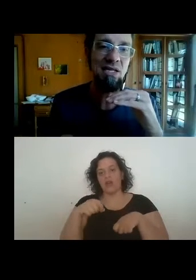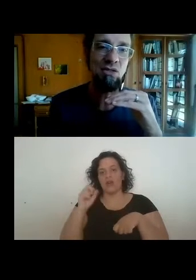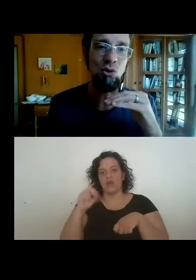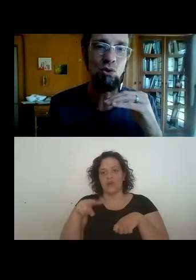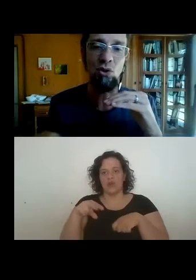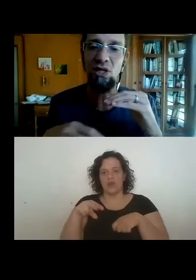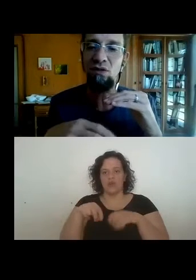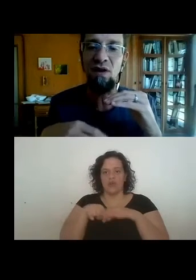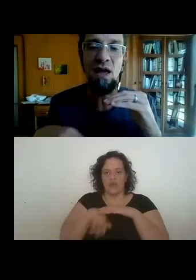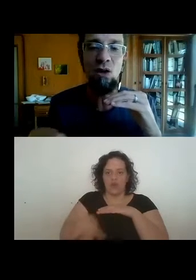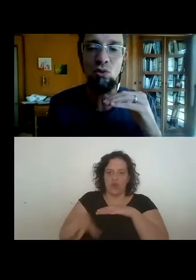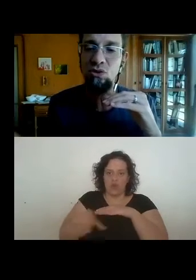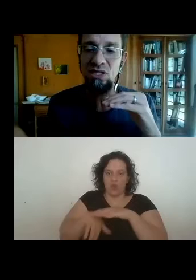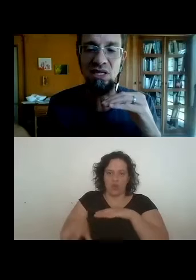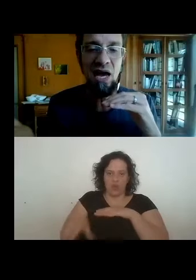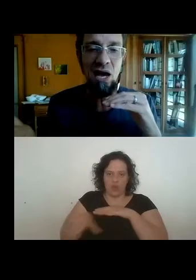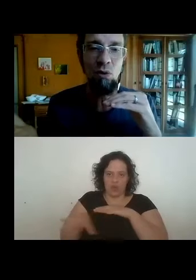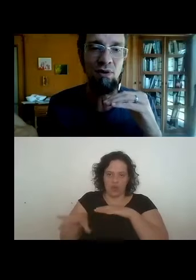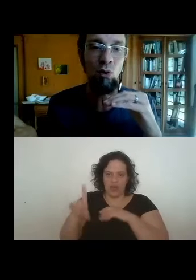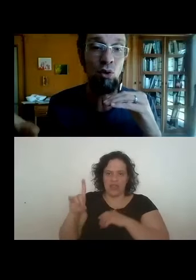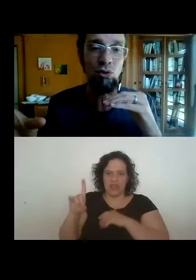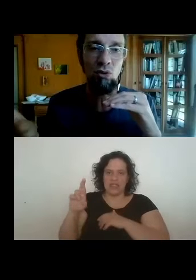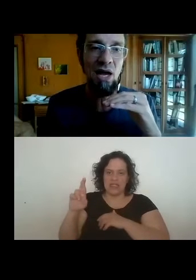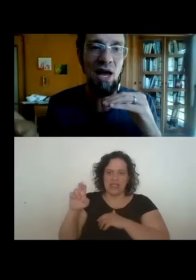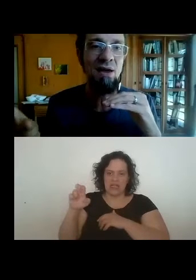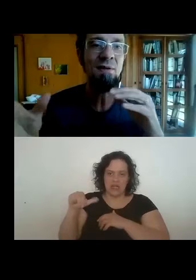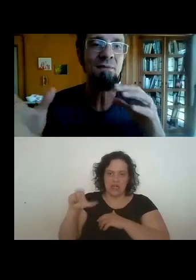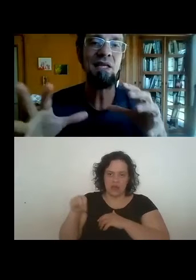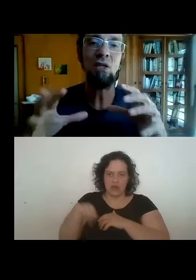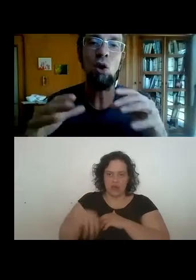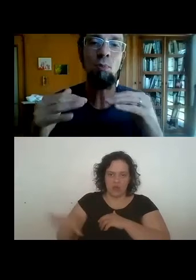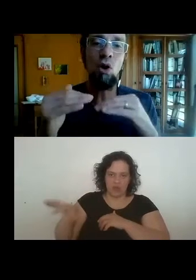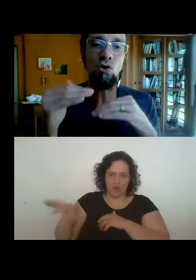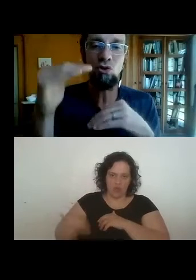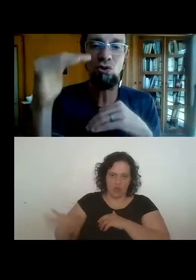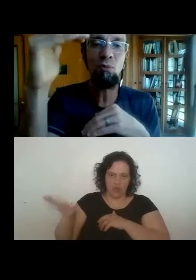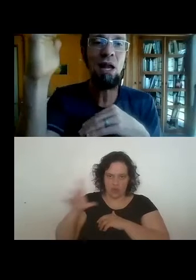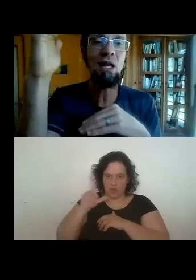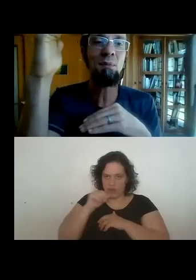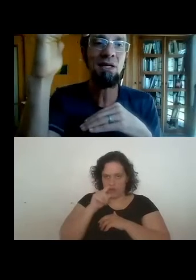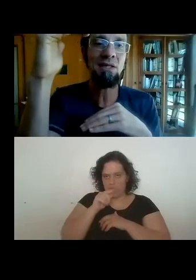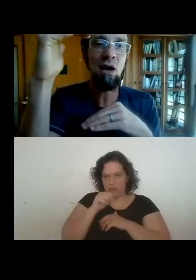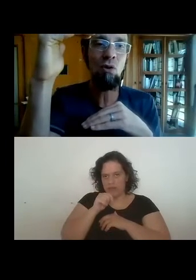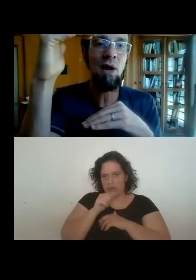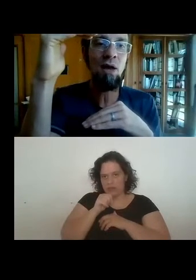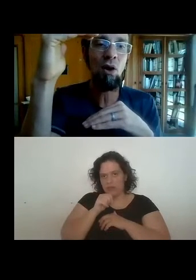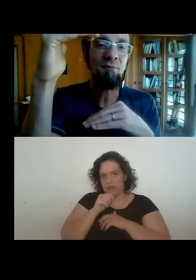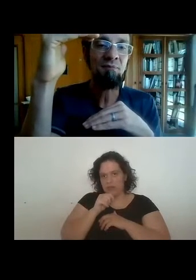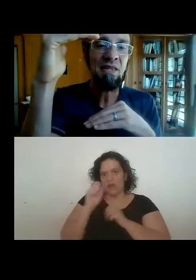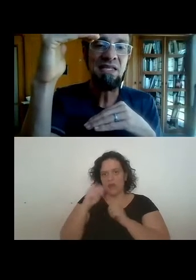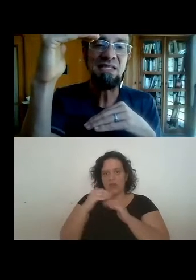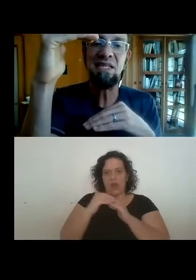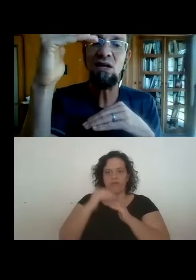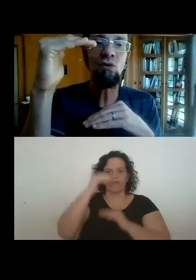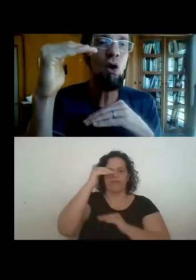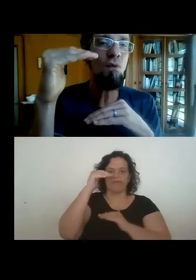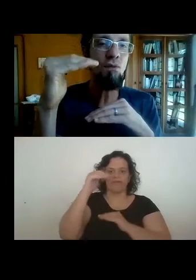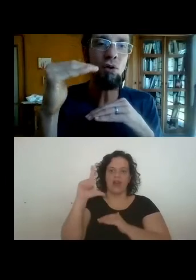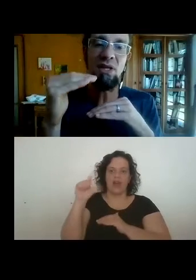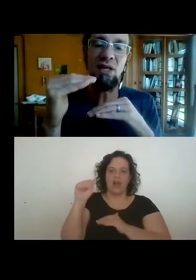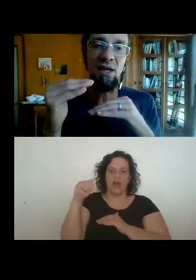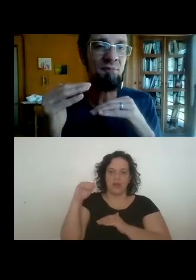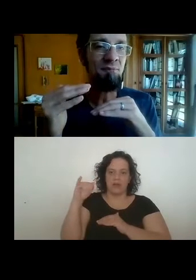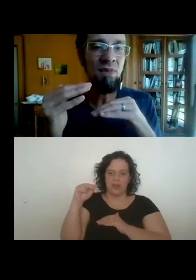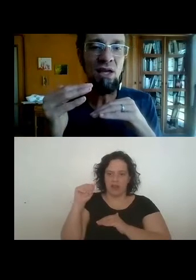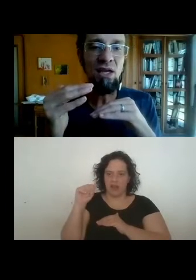dentro dessa estrutura que vai conduzir a água para outro lugar, então eu posso ter uma lâmina d'água maior. Se eu não